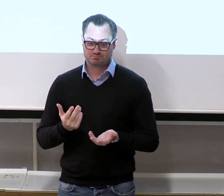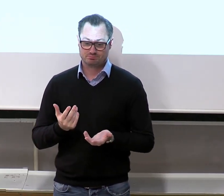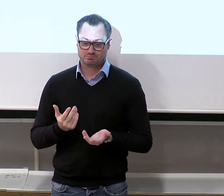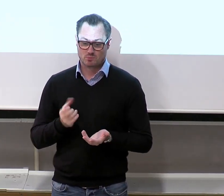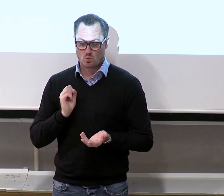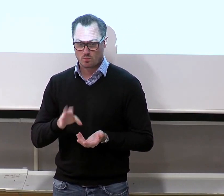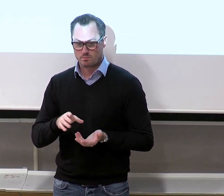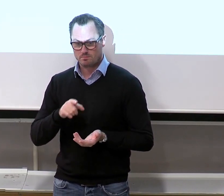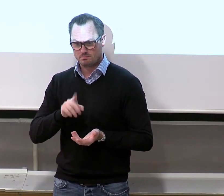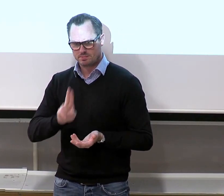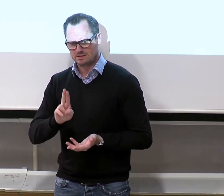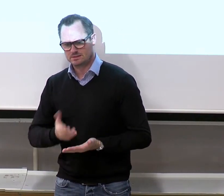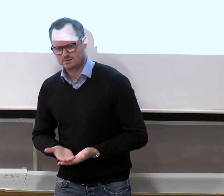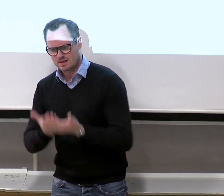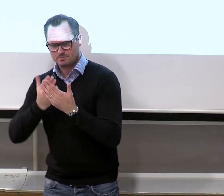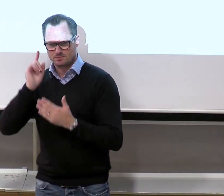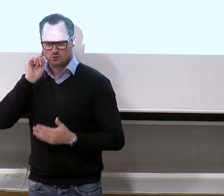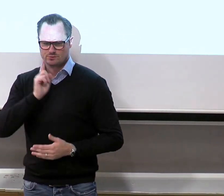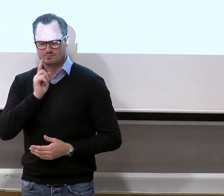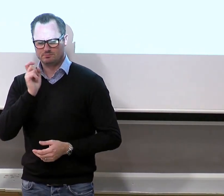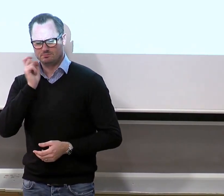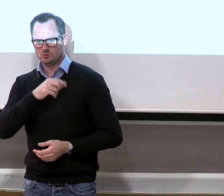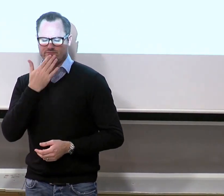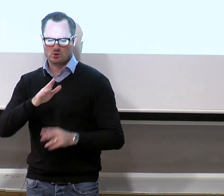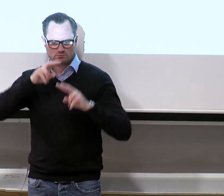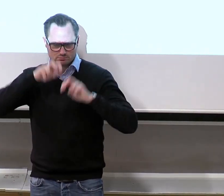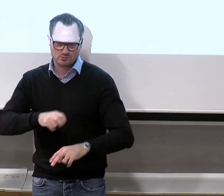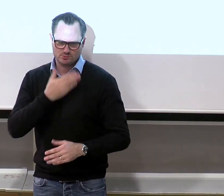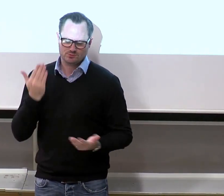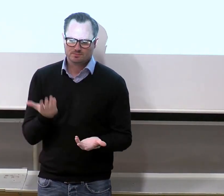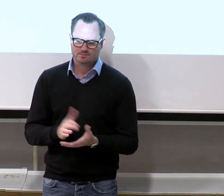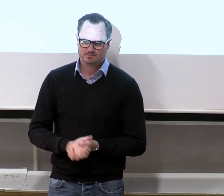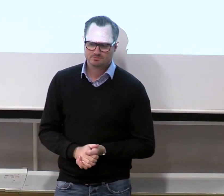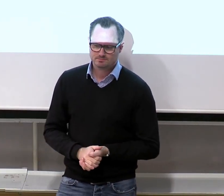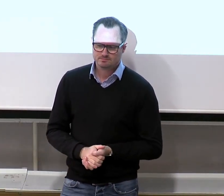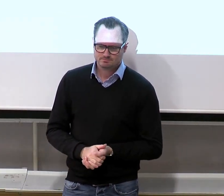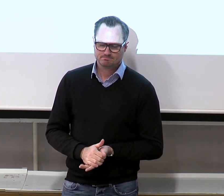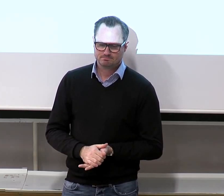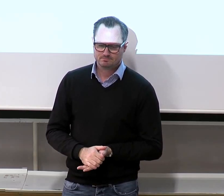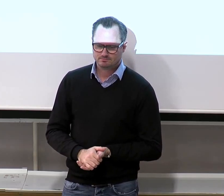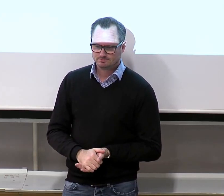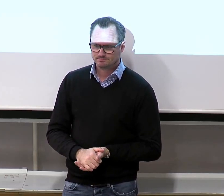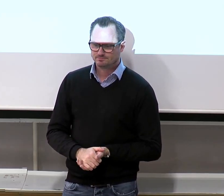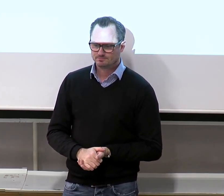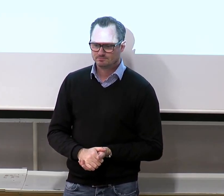Via chatt och blogg och annat i media. Och det har ju sen så hur mycket det har hjälpt